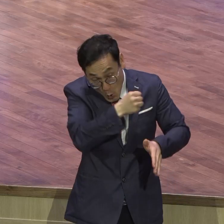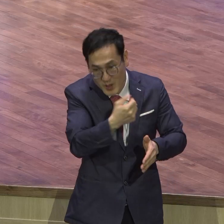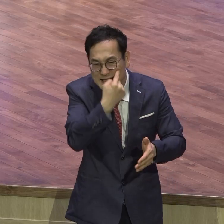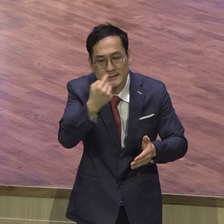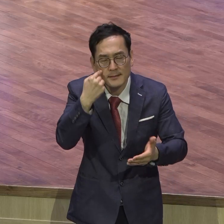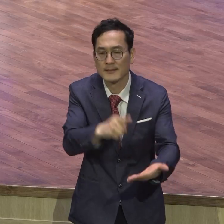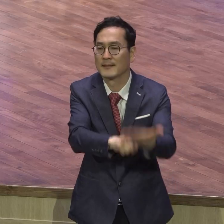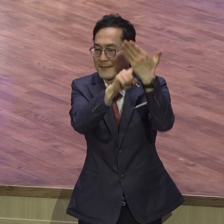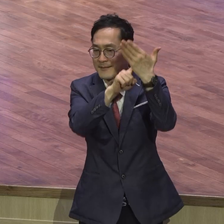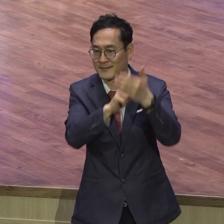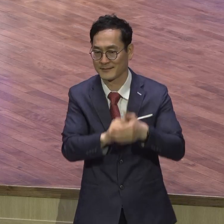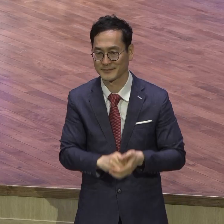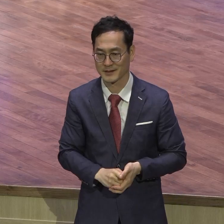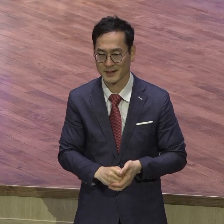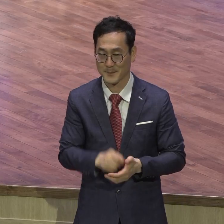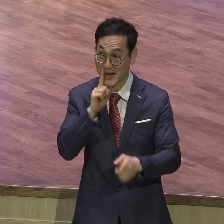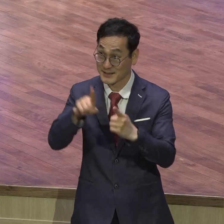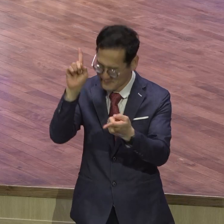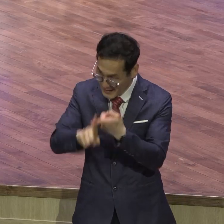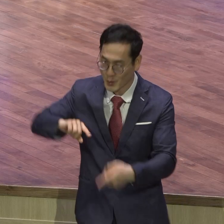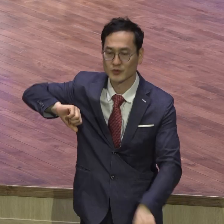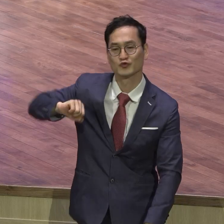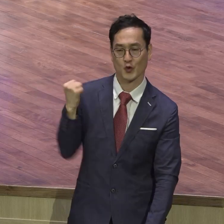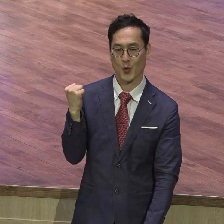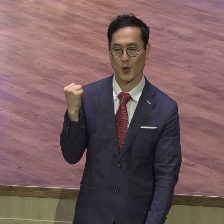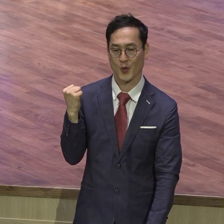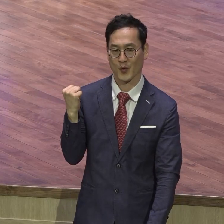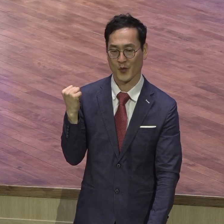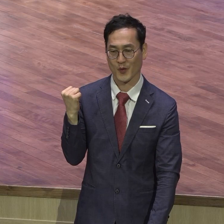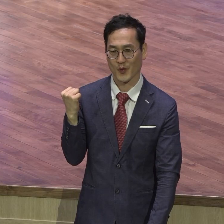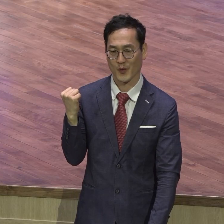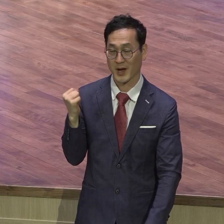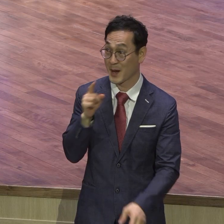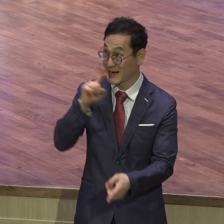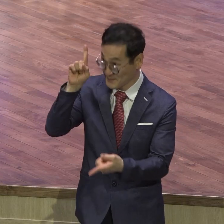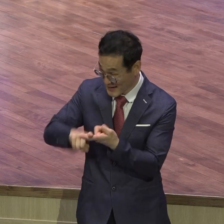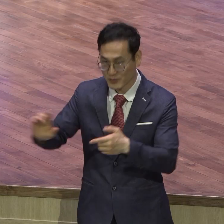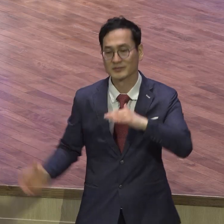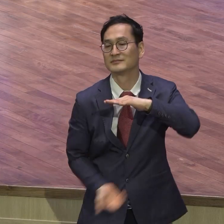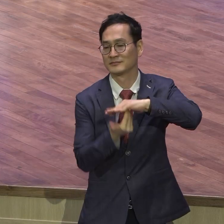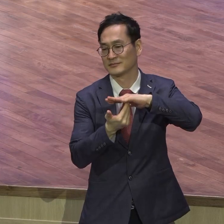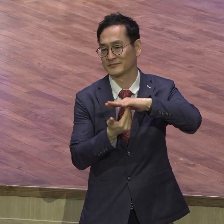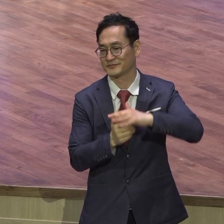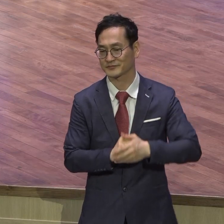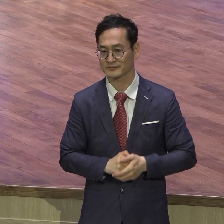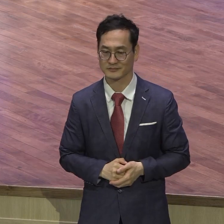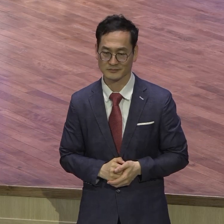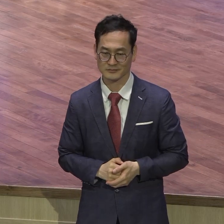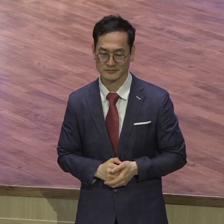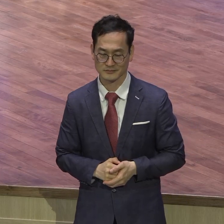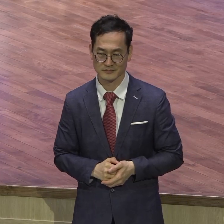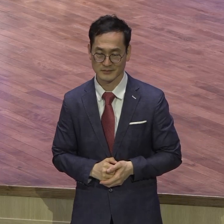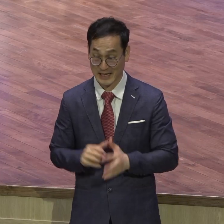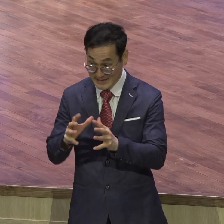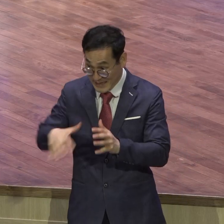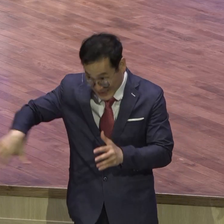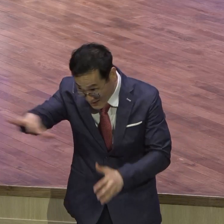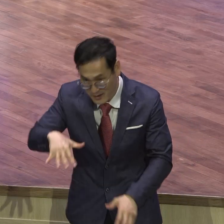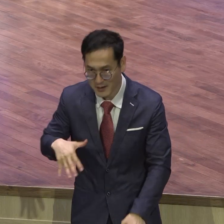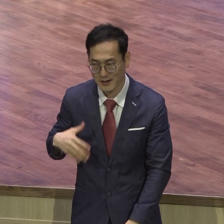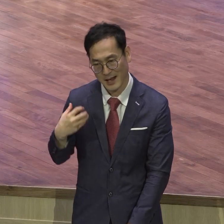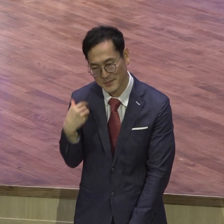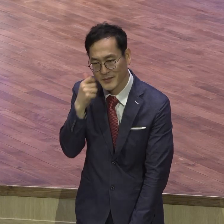말씀대로 순종했다 이런 믿음의 사람 말씀의 사람은요 어떻게 되느냐 세상이 감당하지 못해